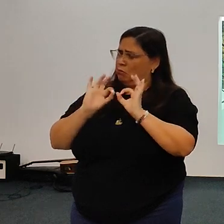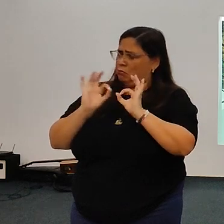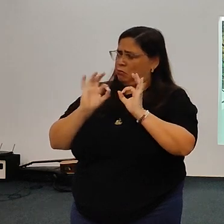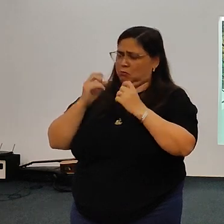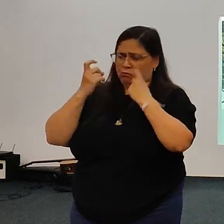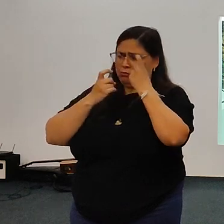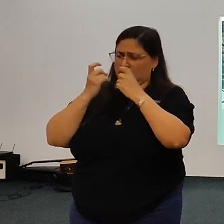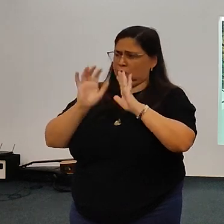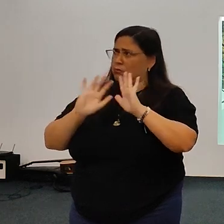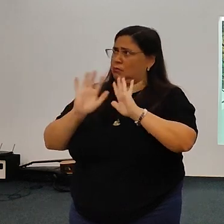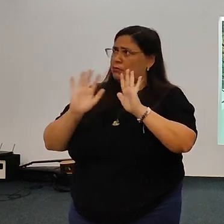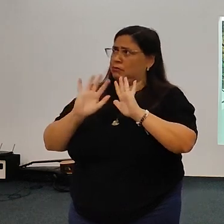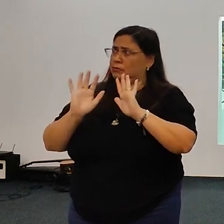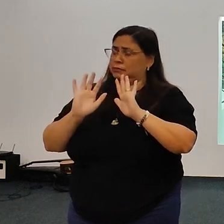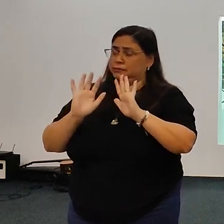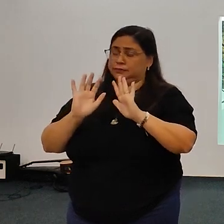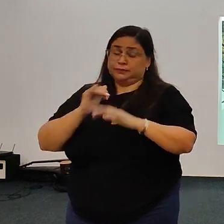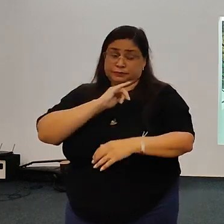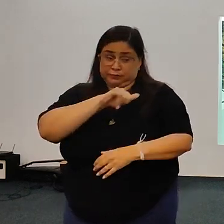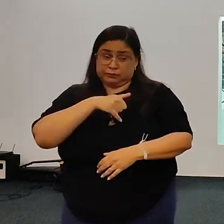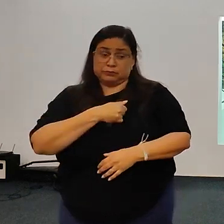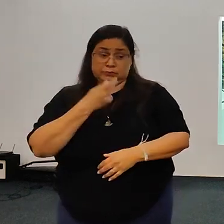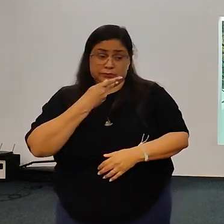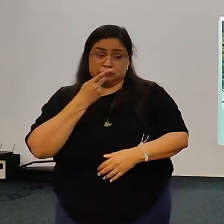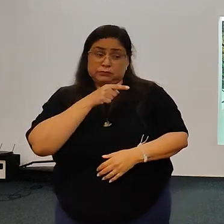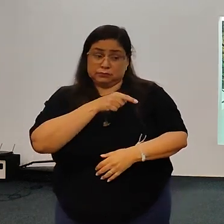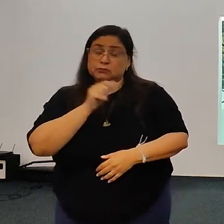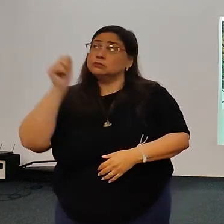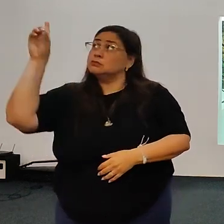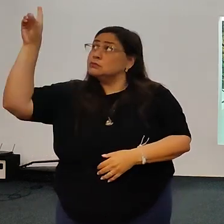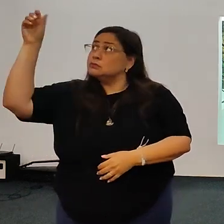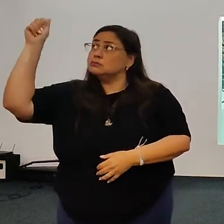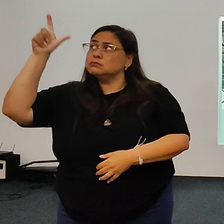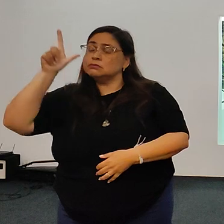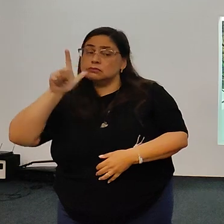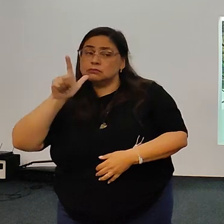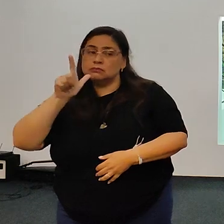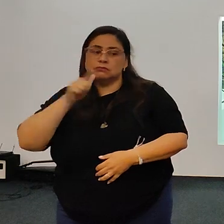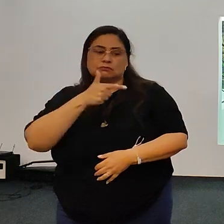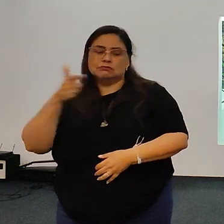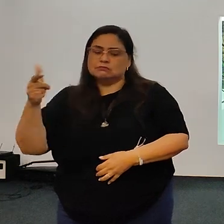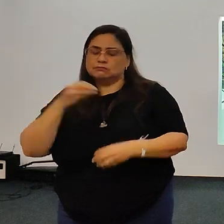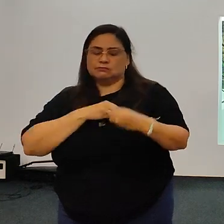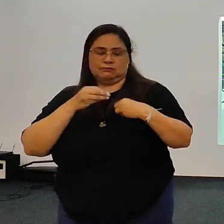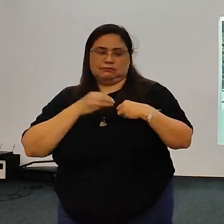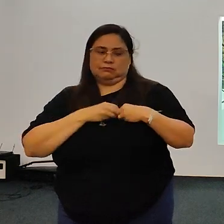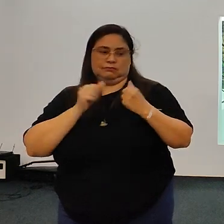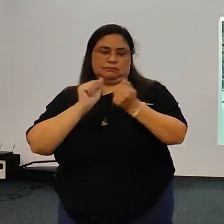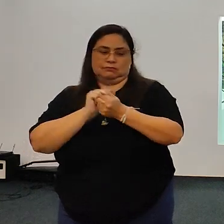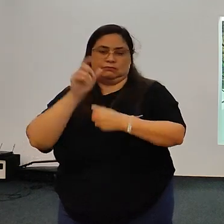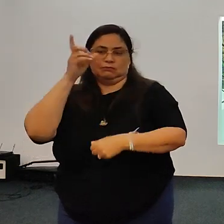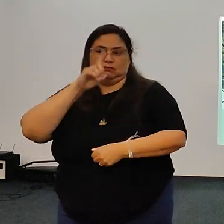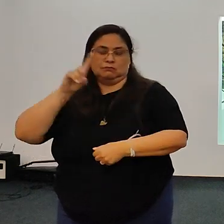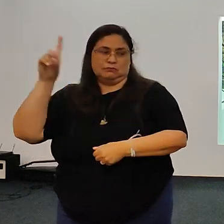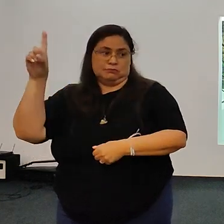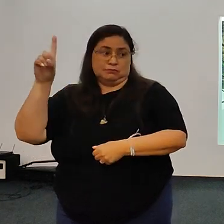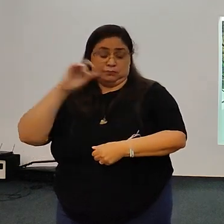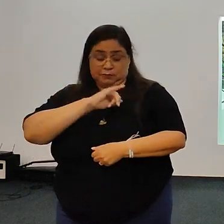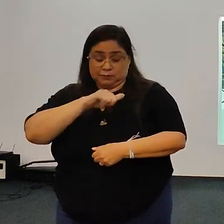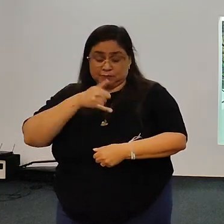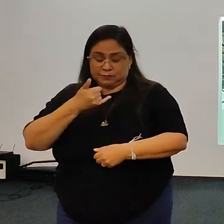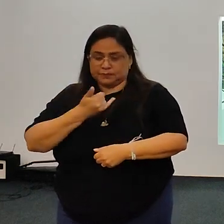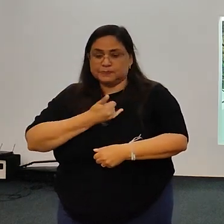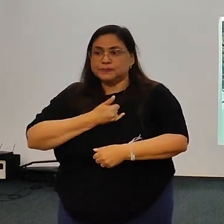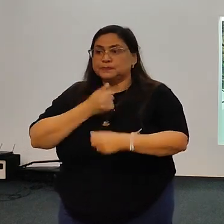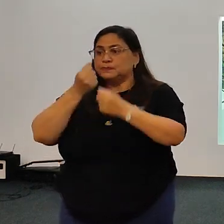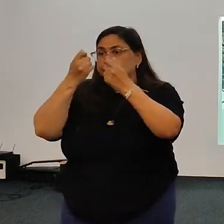se preocupar. E ele diz, olha, Deus é luz, e nele não há treva nenhuma. João aqui ele